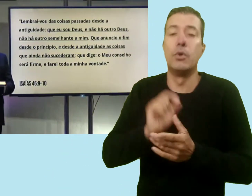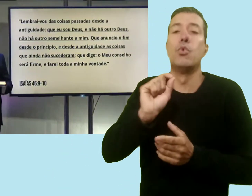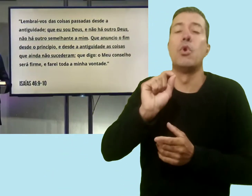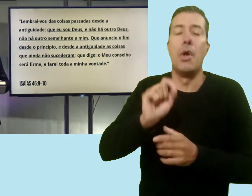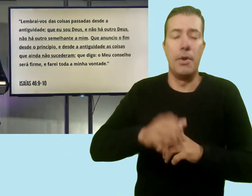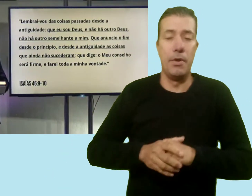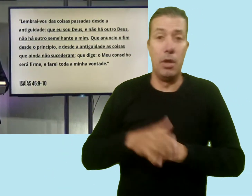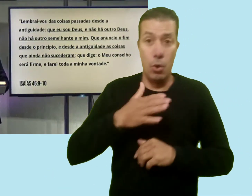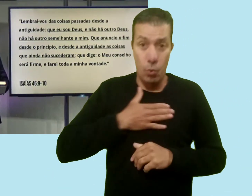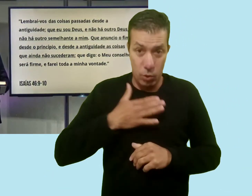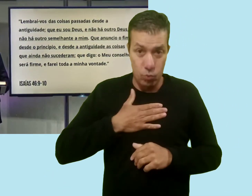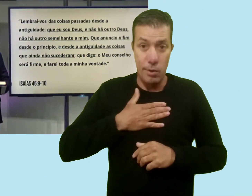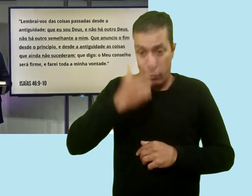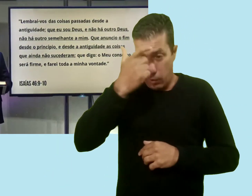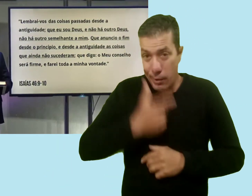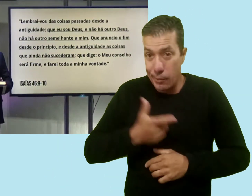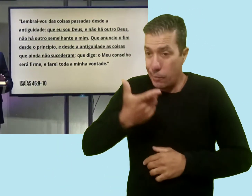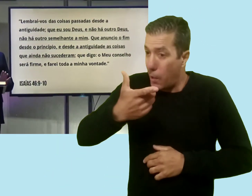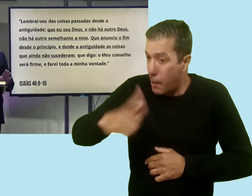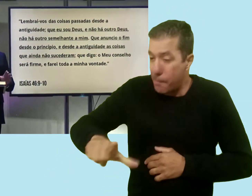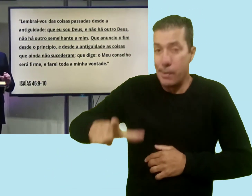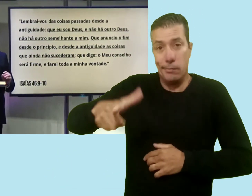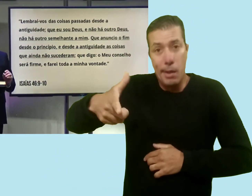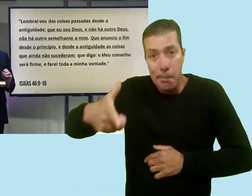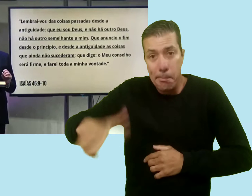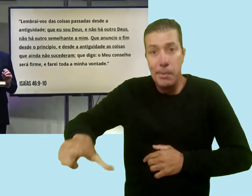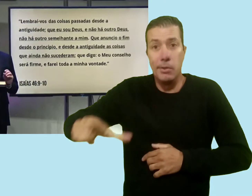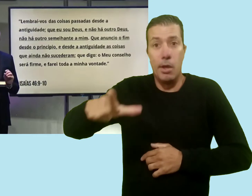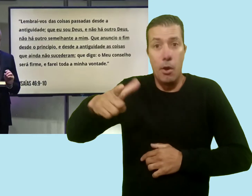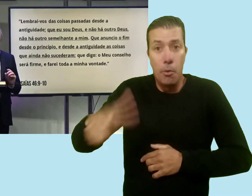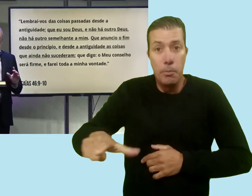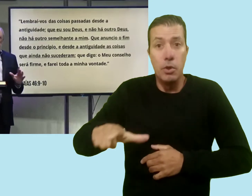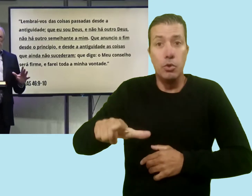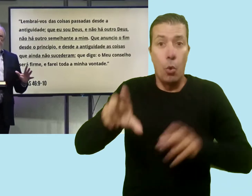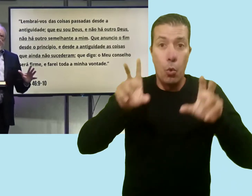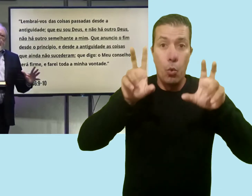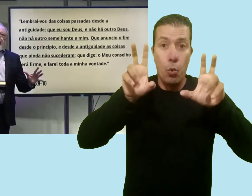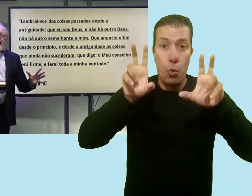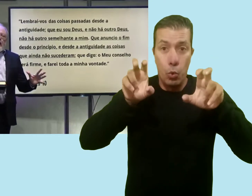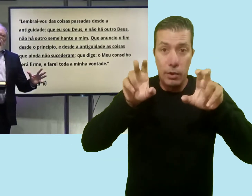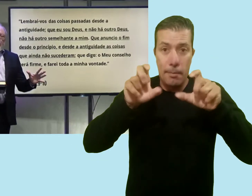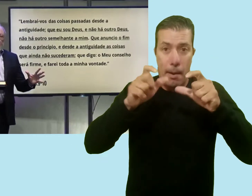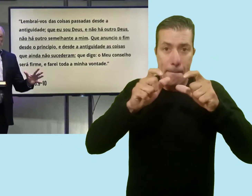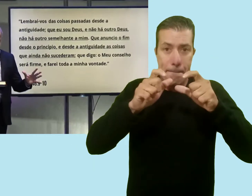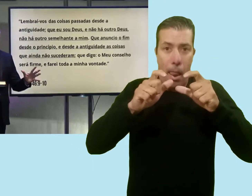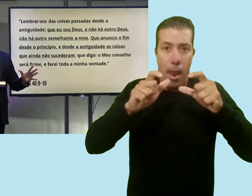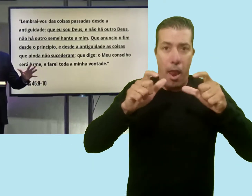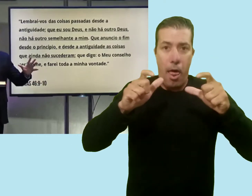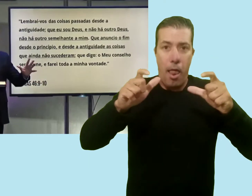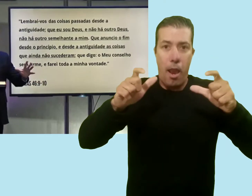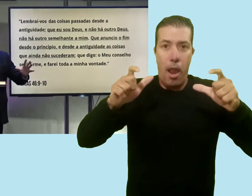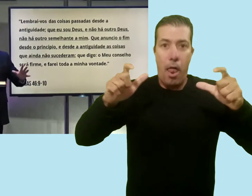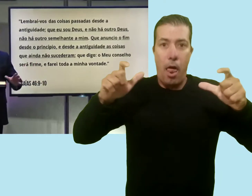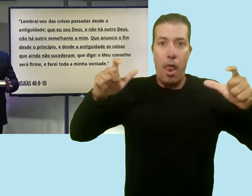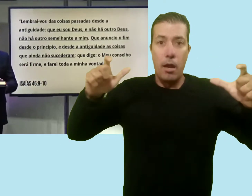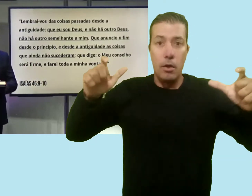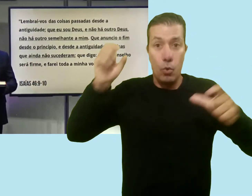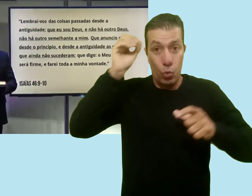aviso aqui para vocês. Quando eu repito um assunto, eu dou uma ampliada naquilo,